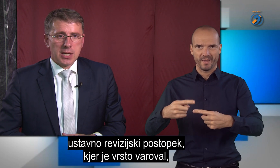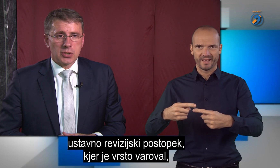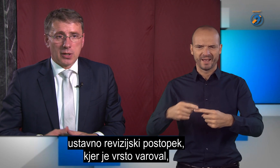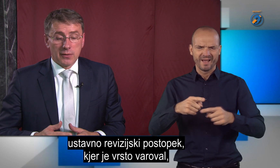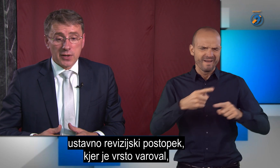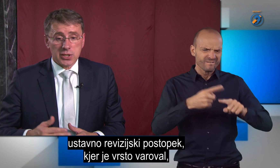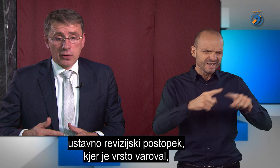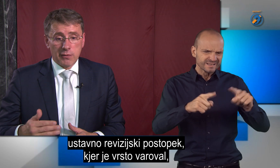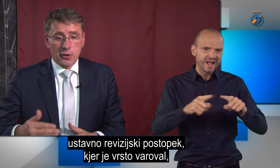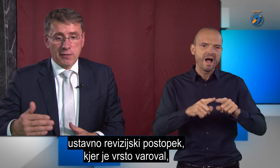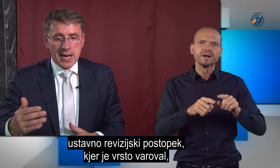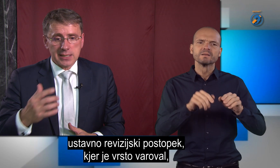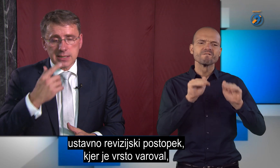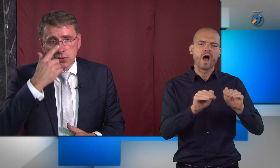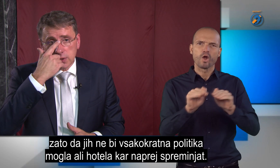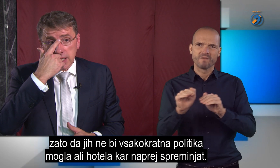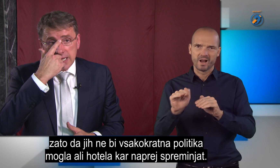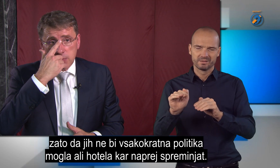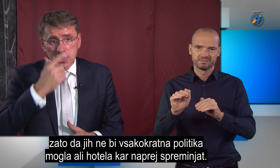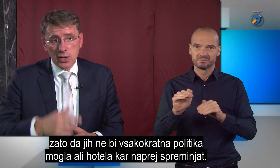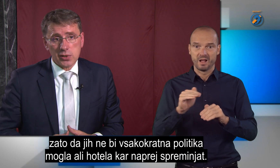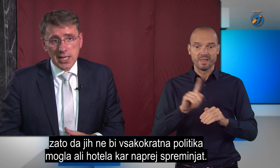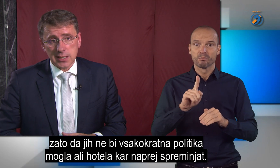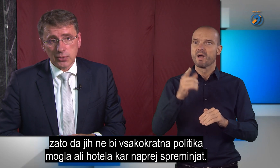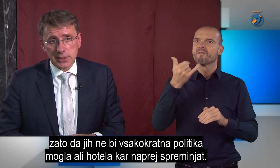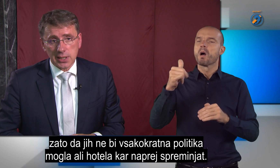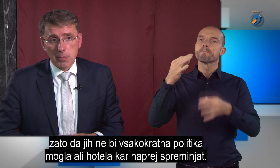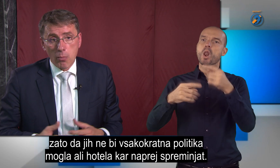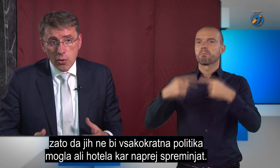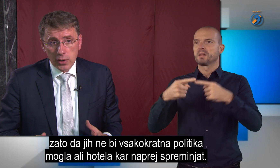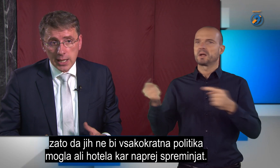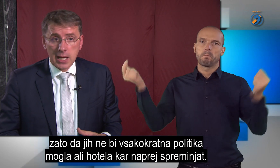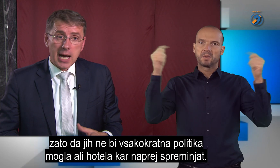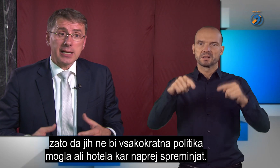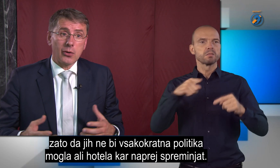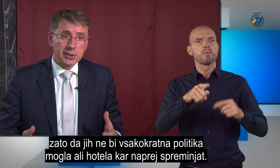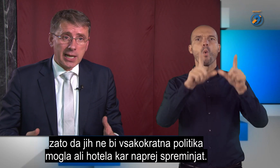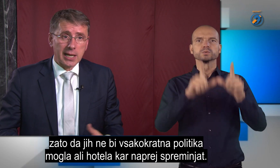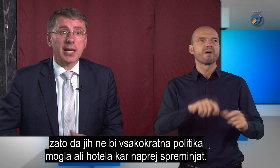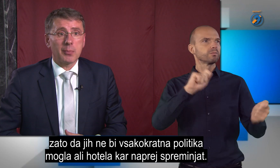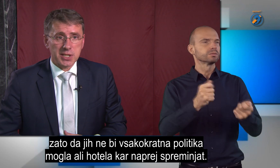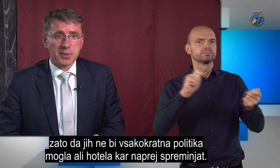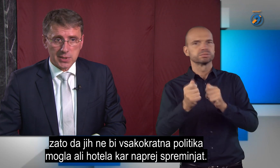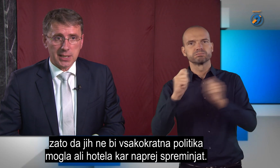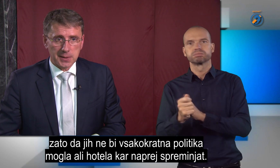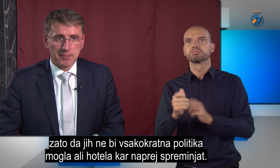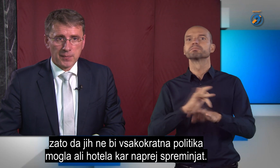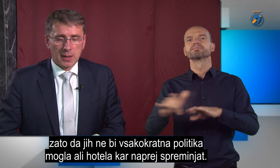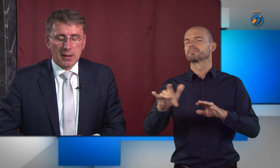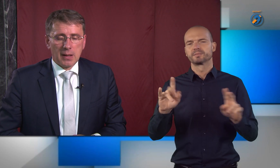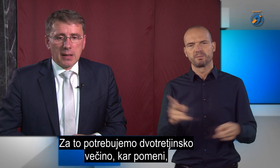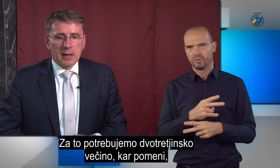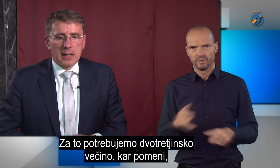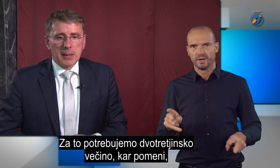bistvu so vrsto varovalk, zato da jih ne bi vsakokratna politika mogla ali hotela kar naprej spreminjati.